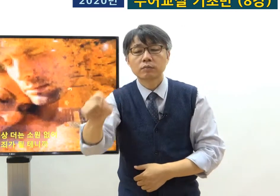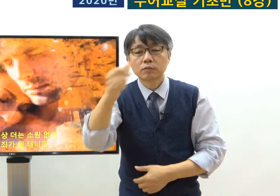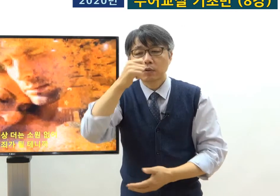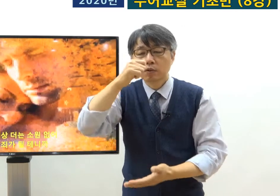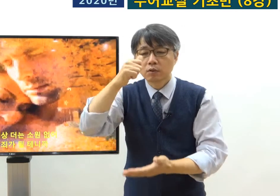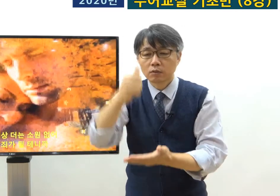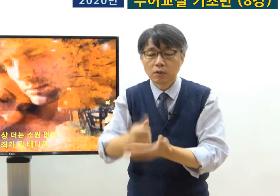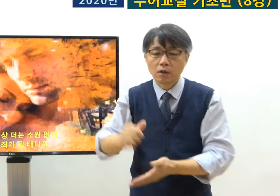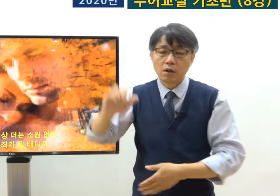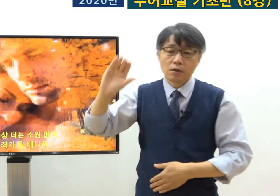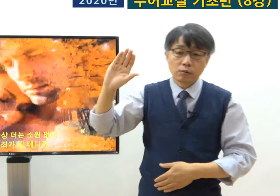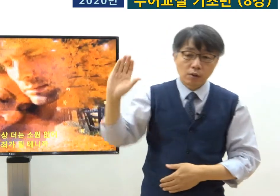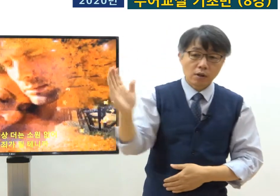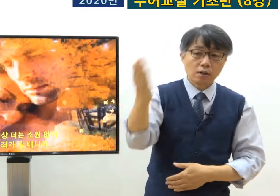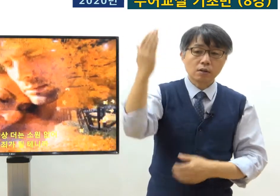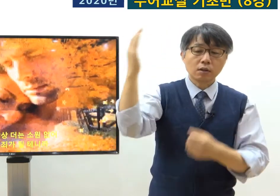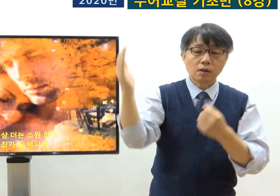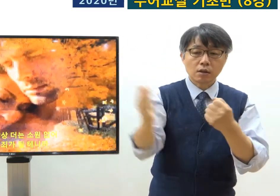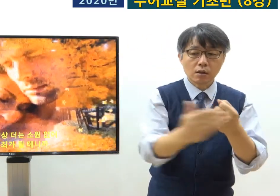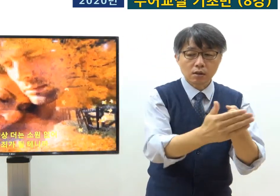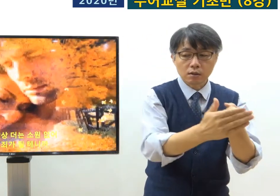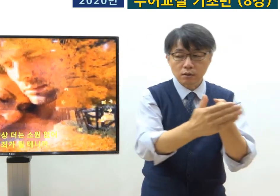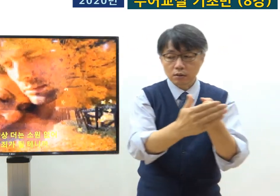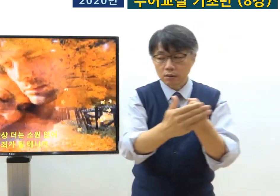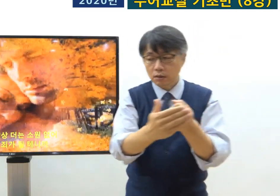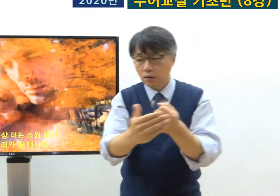하늘은 죄가 될 테니까